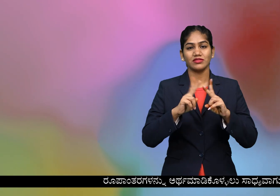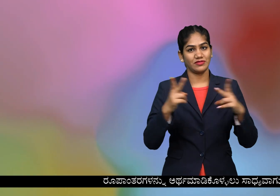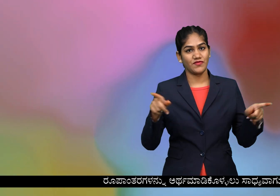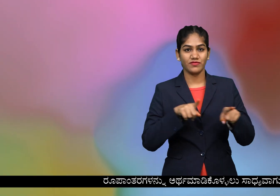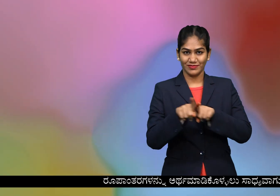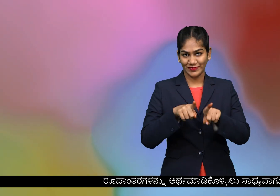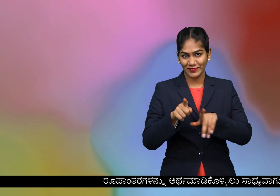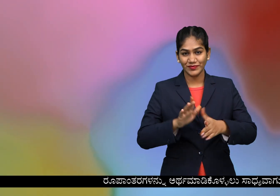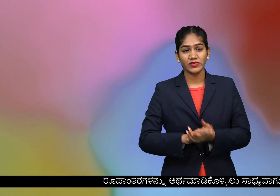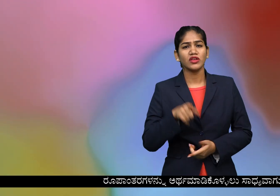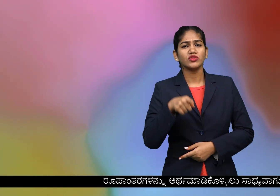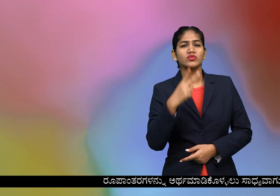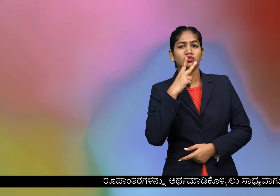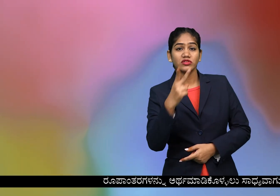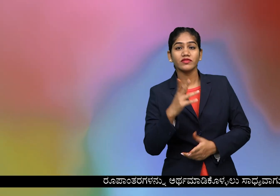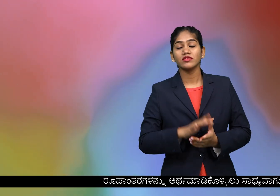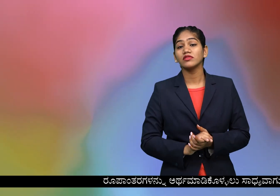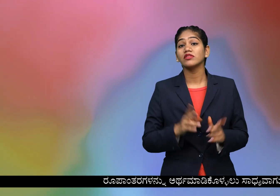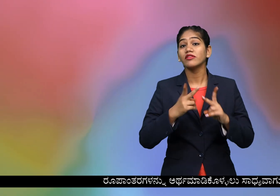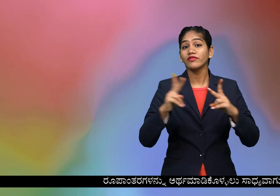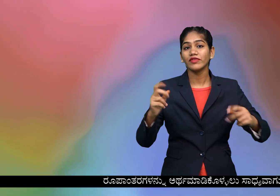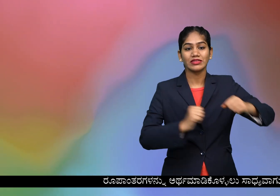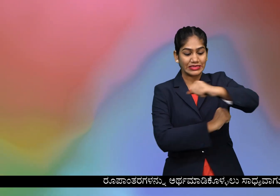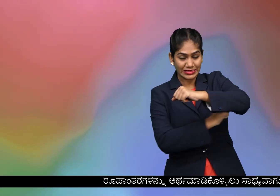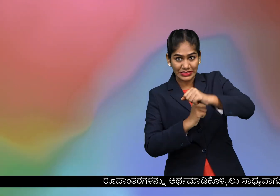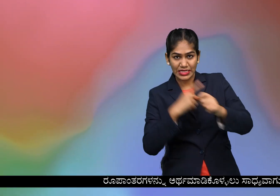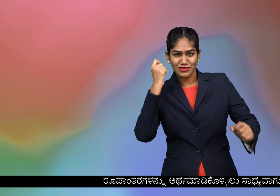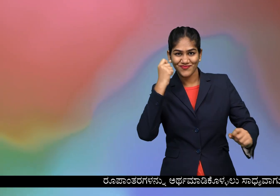ರೂಪಾಂತರಗಳನ್ನ ಅರ್ಥ ಮಾಡಿಕೊಳ್ಳಲು ಸಾಧ್ಯವಾಗುತ್ತೆ.